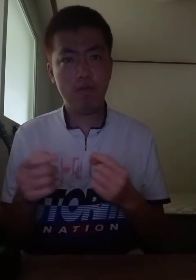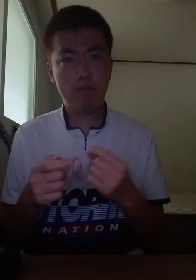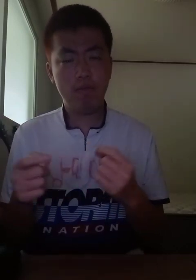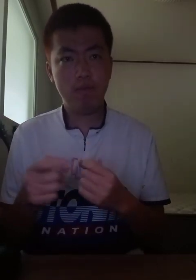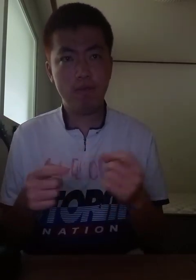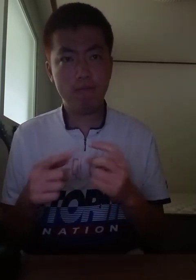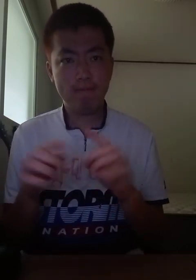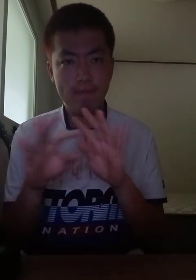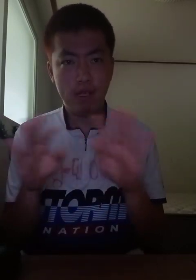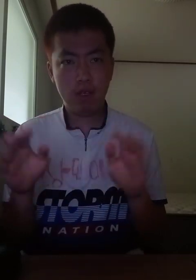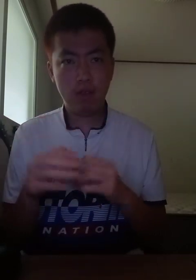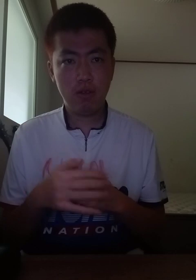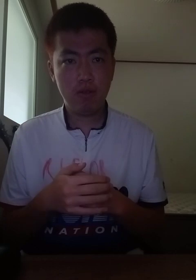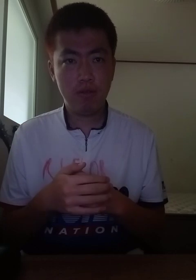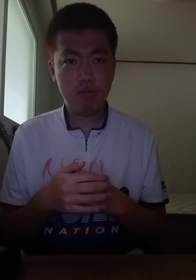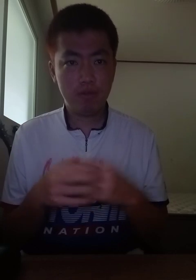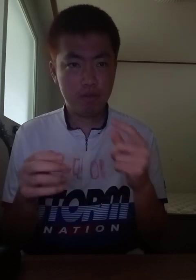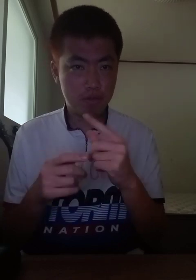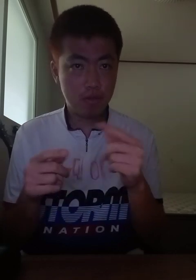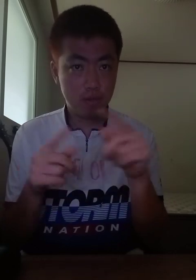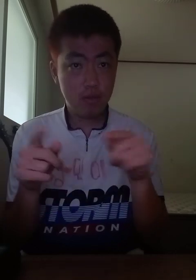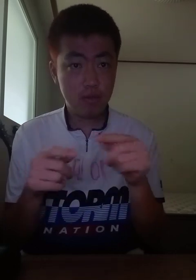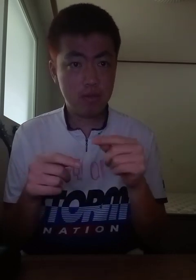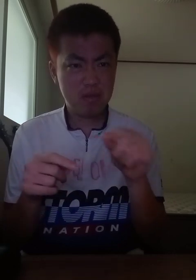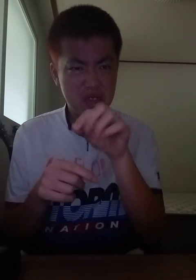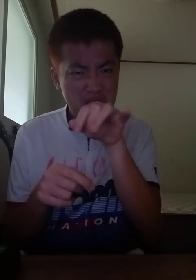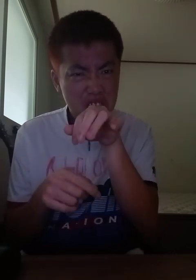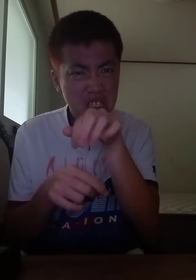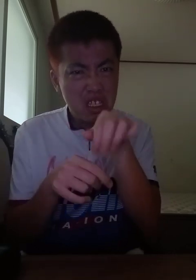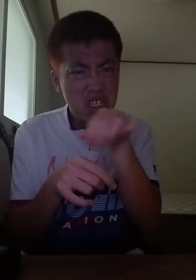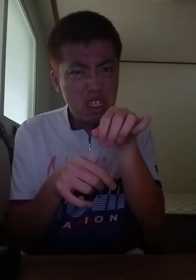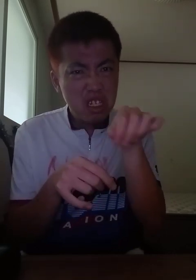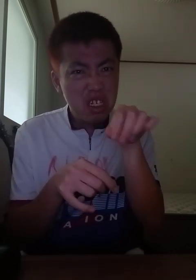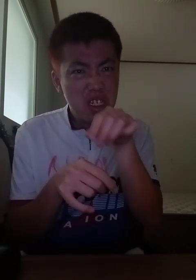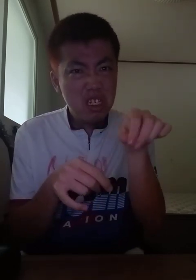한번 열어봤더니 이렇게 도시락 뚜껑 안에서 바퀴벌레가 오가는 모습을 볼 수가 있습니다.